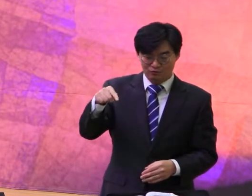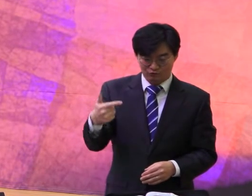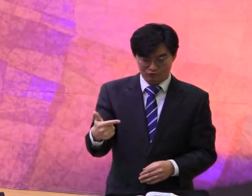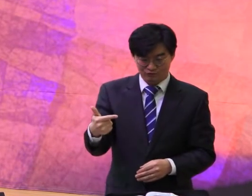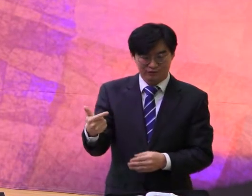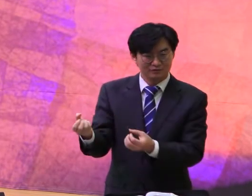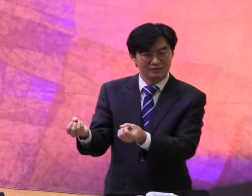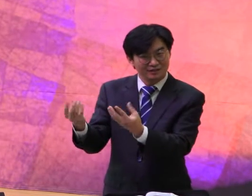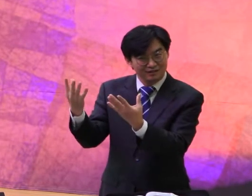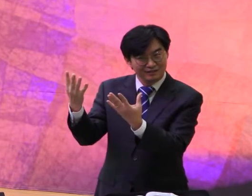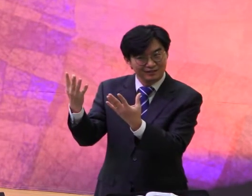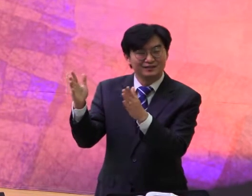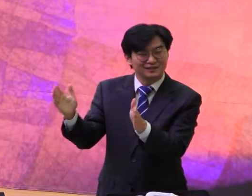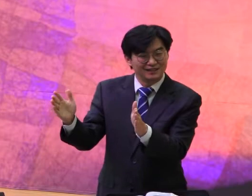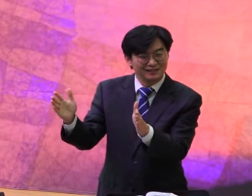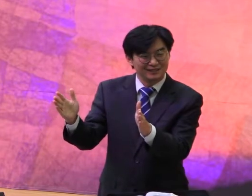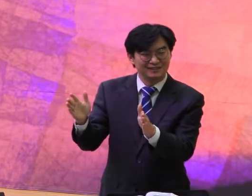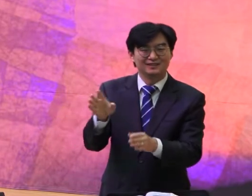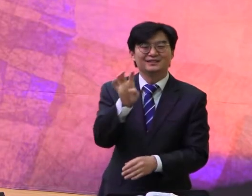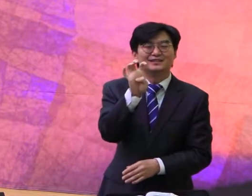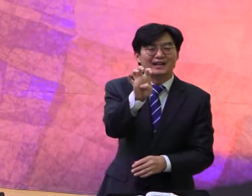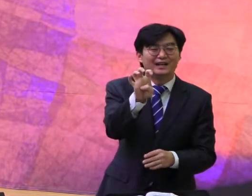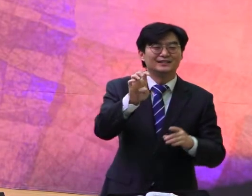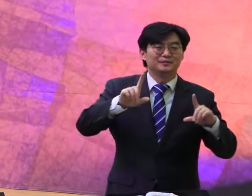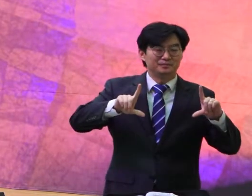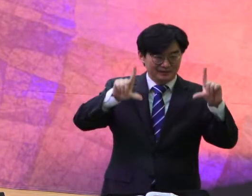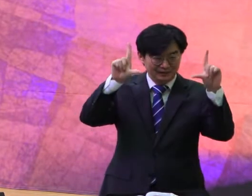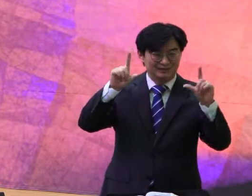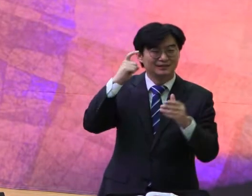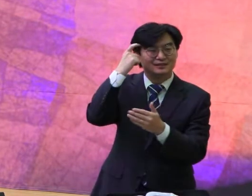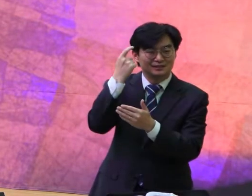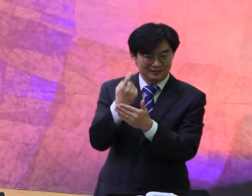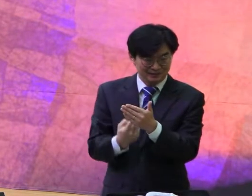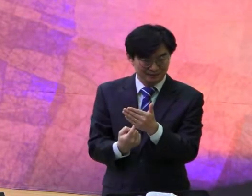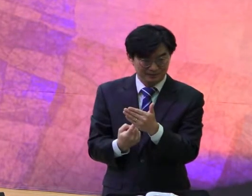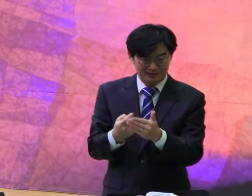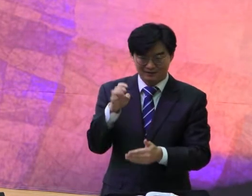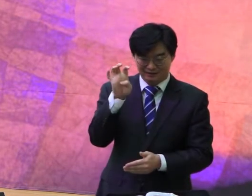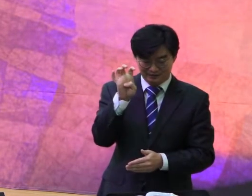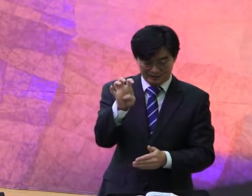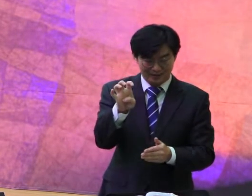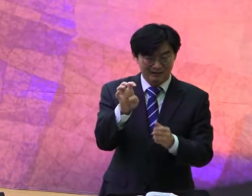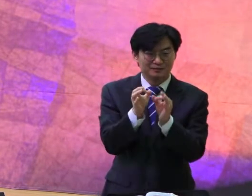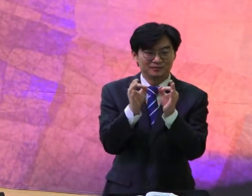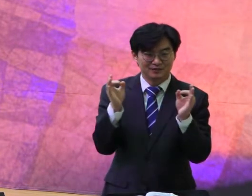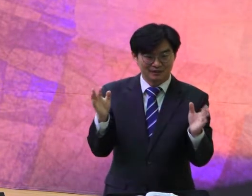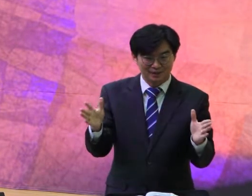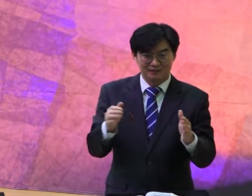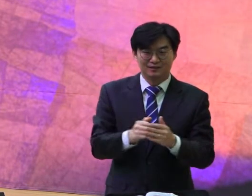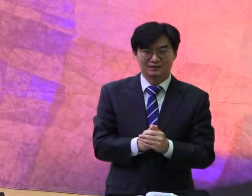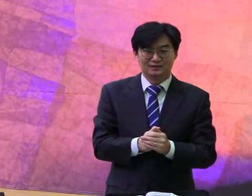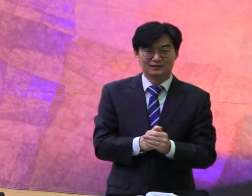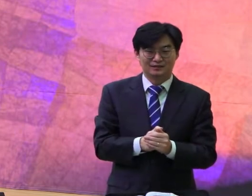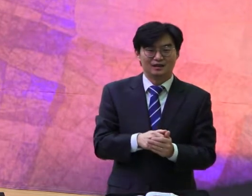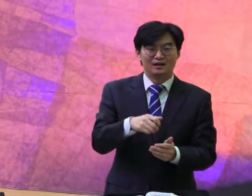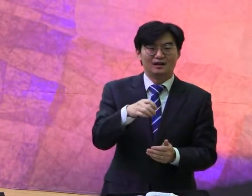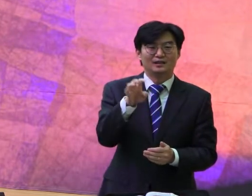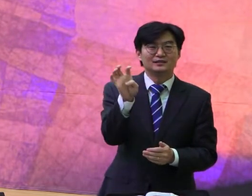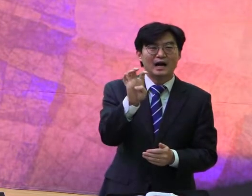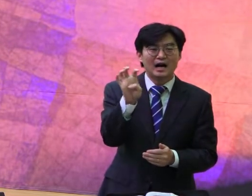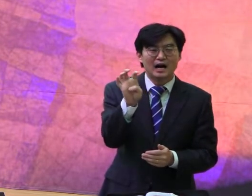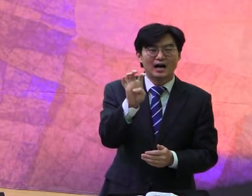사순절을 어떻게 보내오셨습니까? 매년 반복되는 절기의 순서인데 여러분 올해는 더 의미